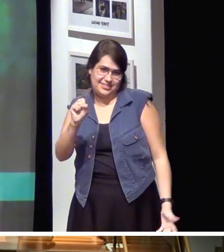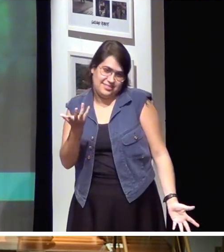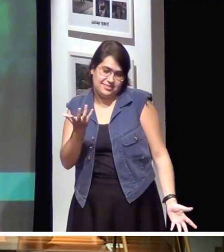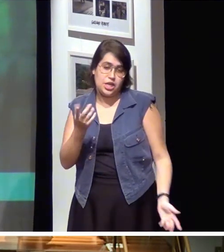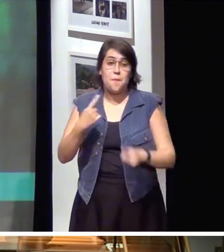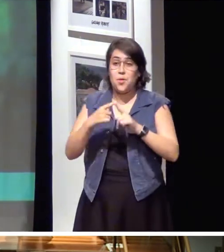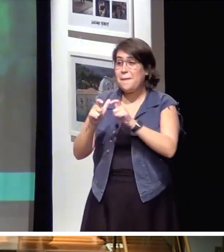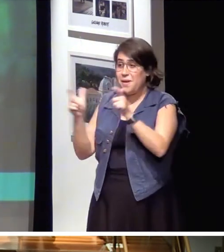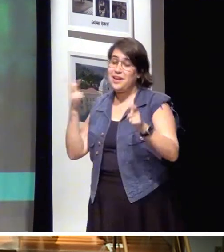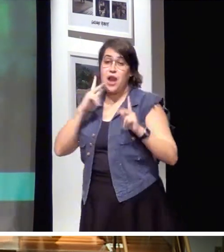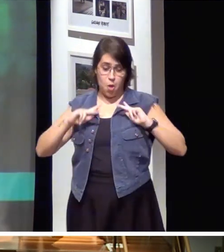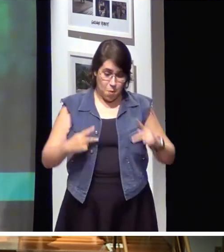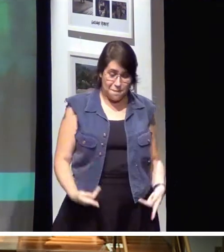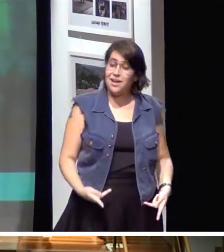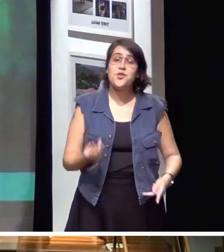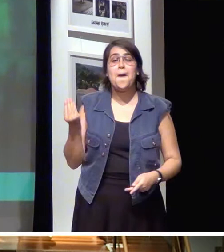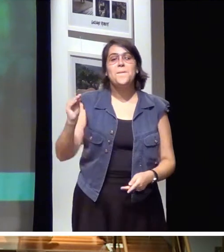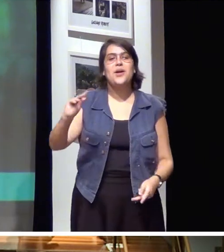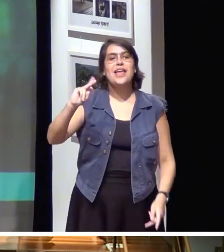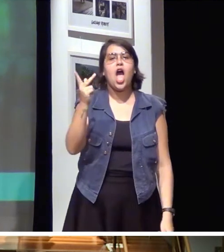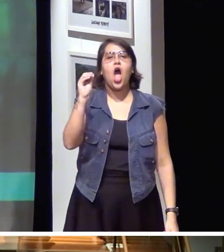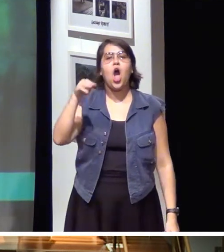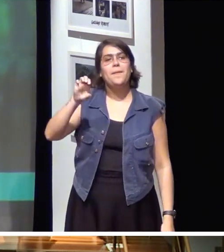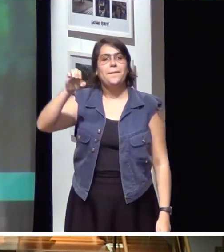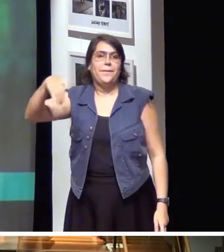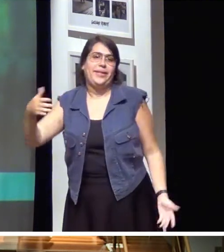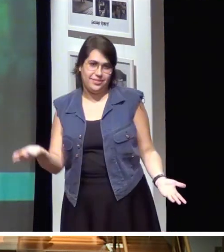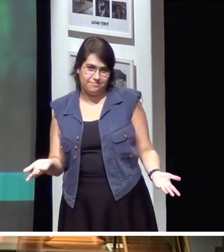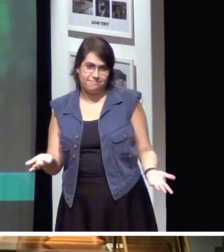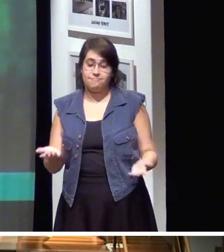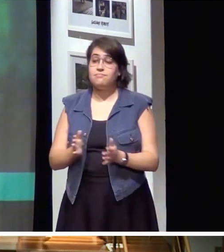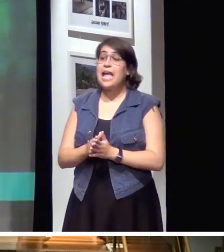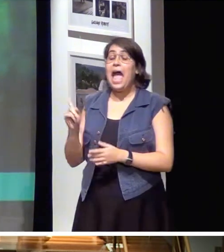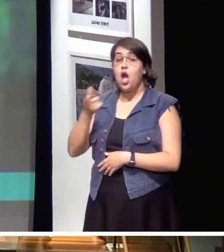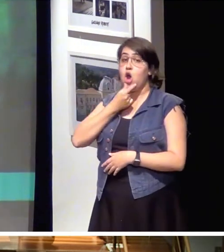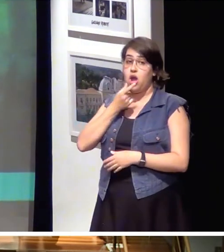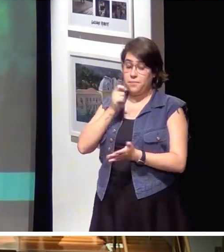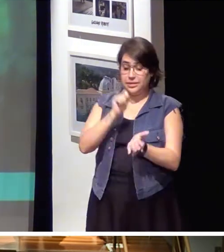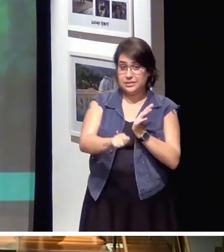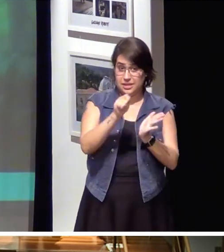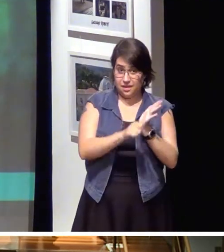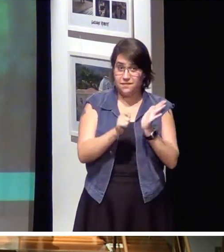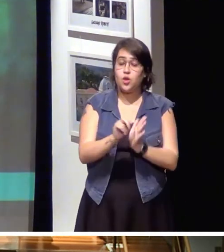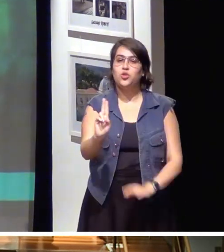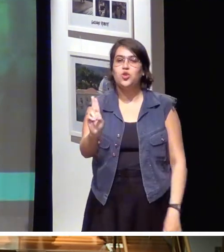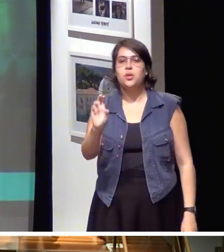dos homens, porque a maioria fala direitos humanos, mas não. Por que colocou homens?